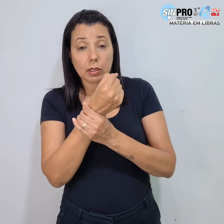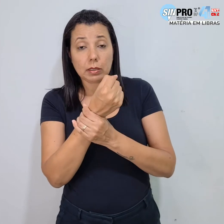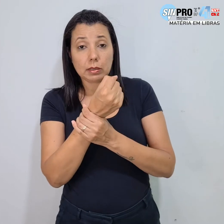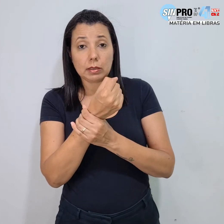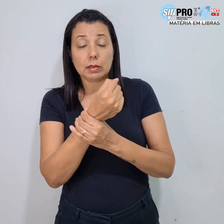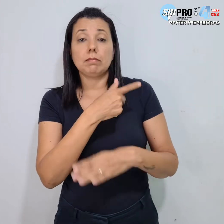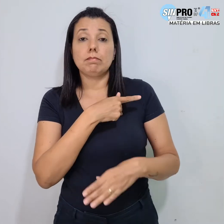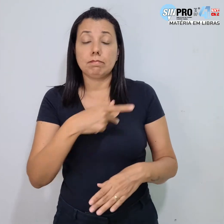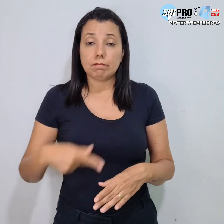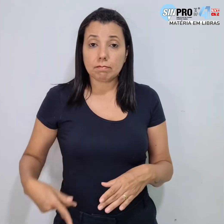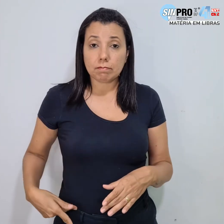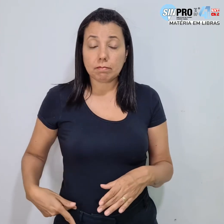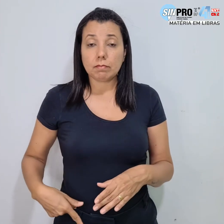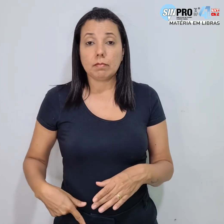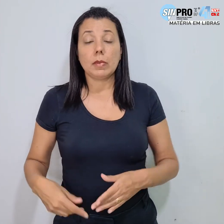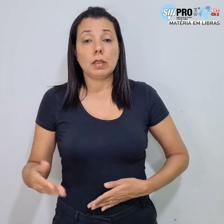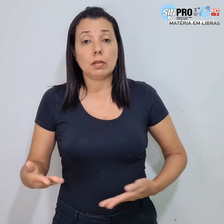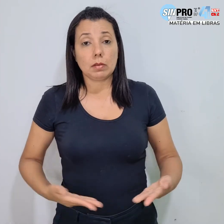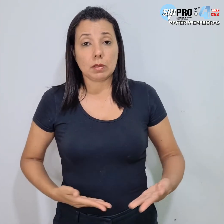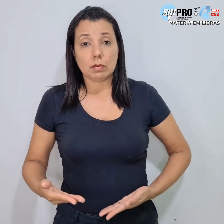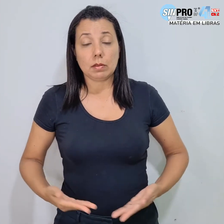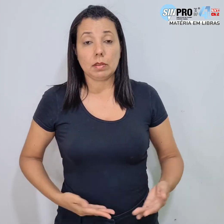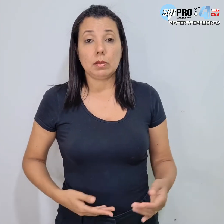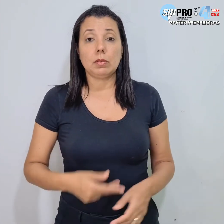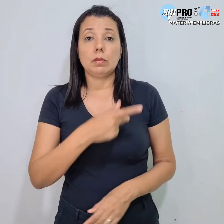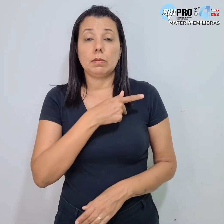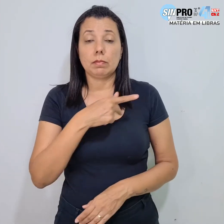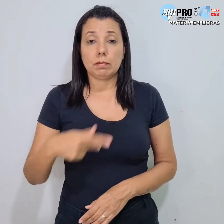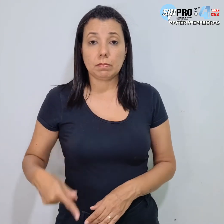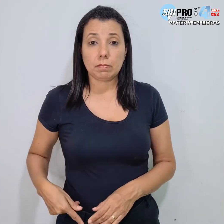estabilidade no serviço público.